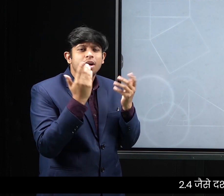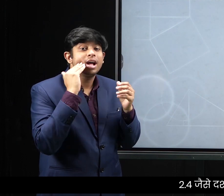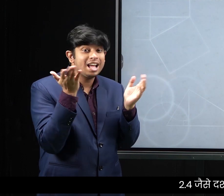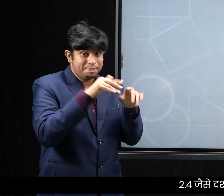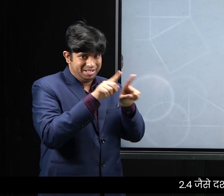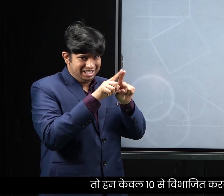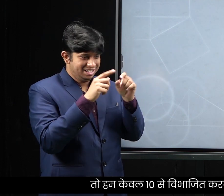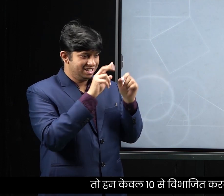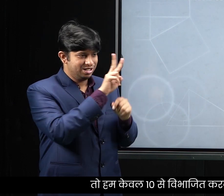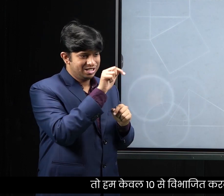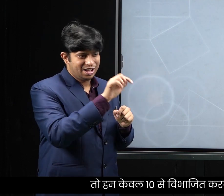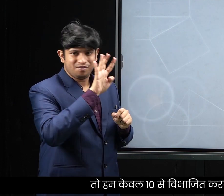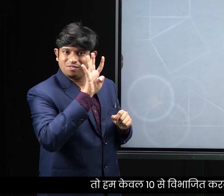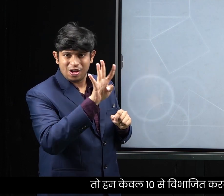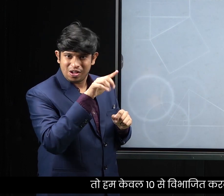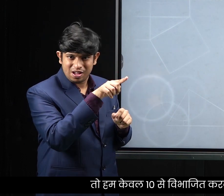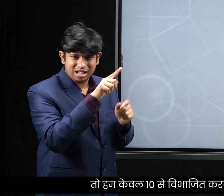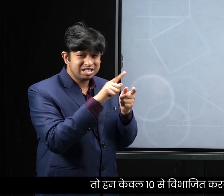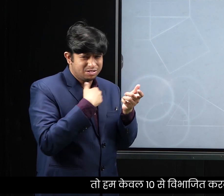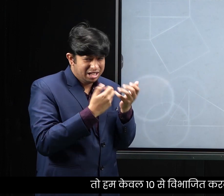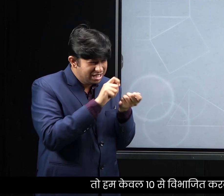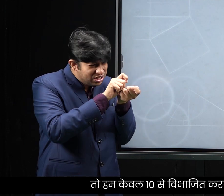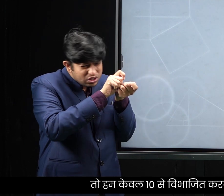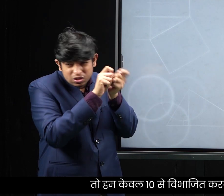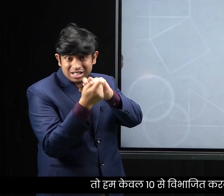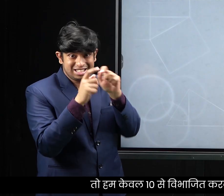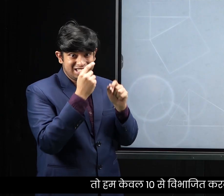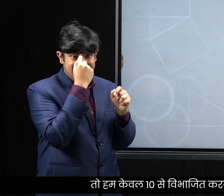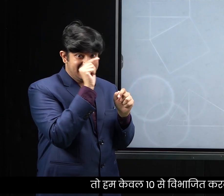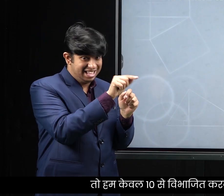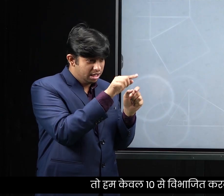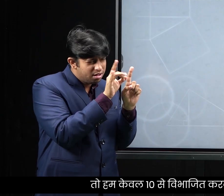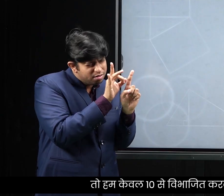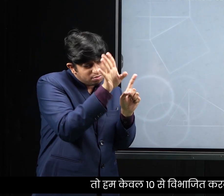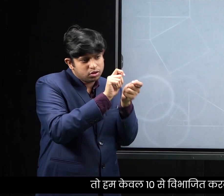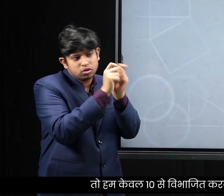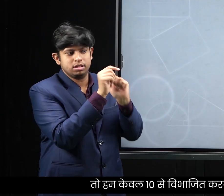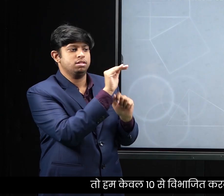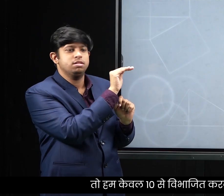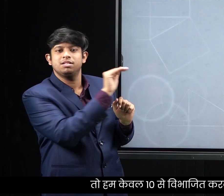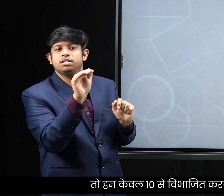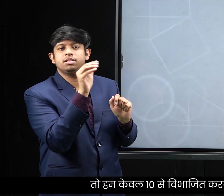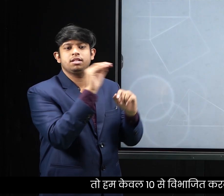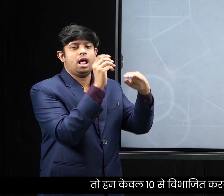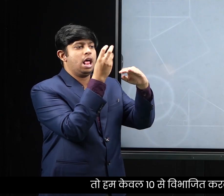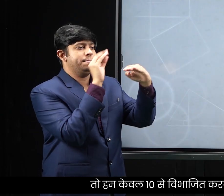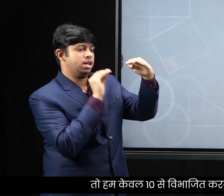तो हम केवल 10 से विभाजित करके दशमलव बिंदु से छुटकारा पा लेते हैं।